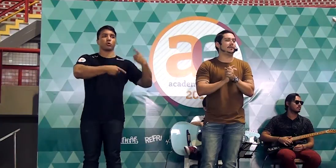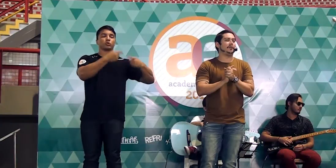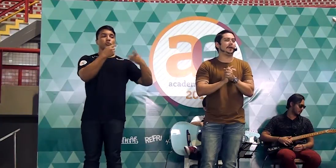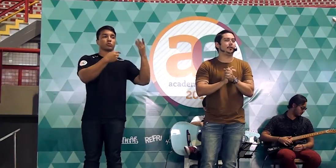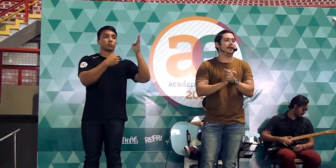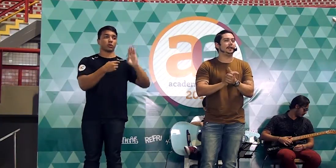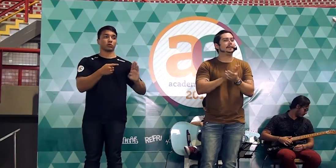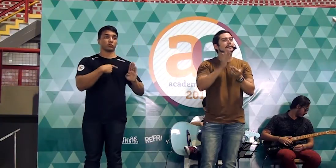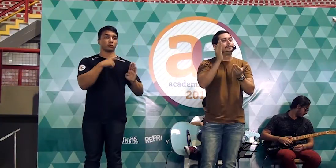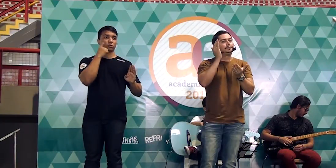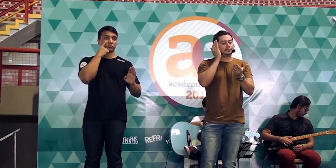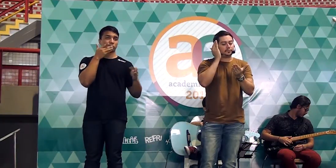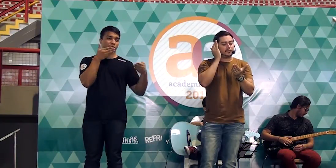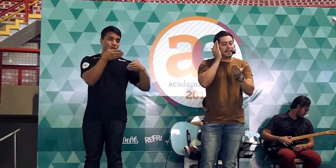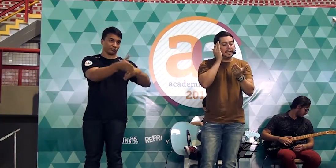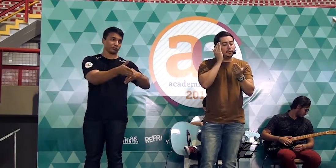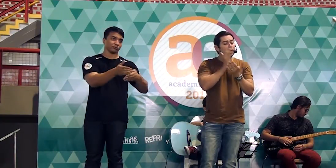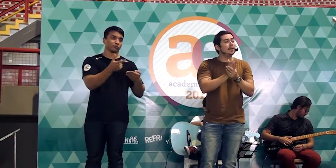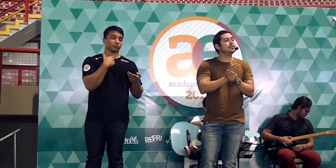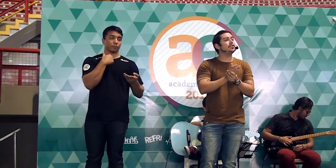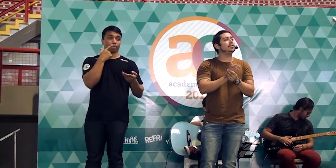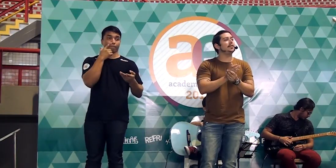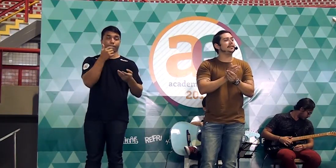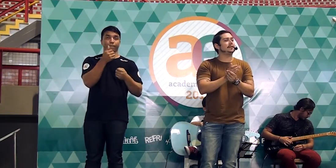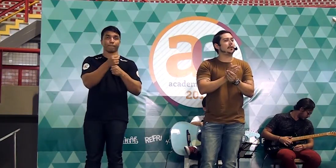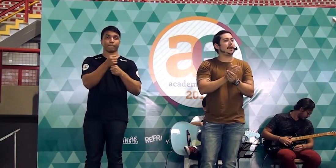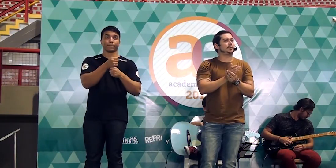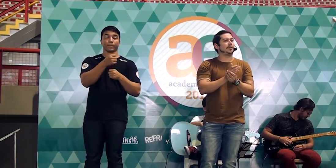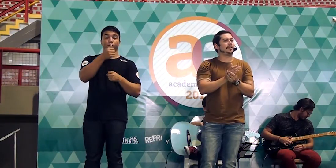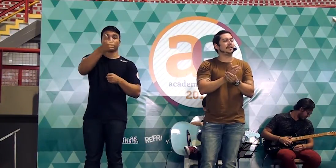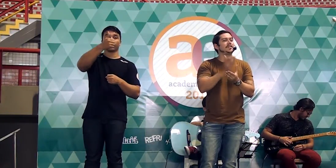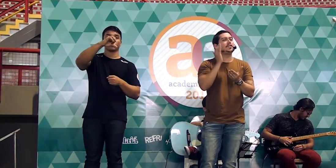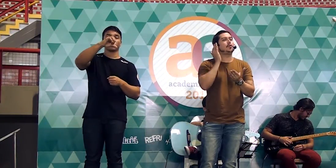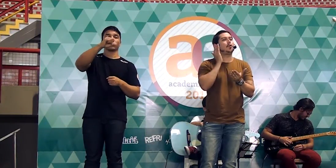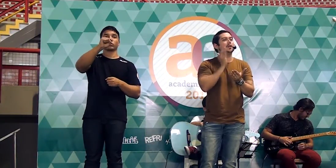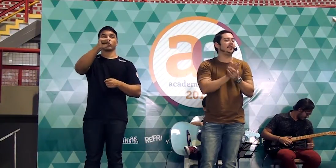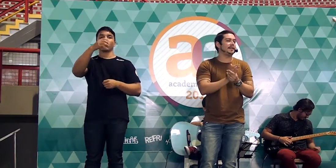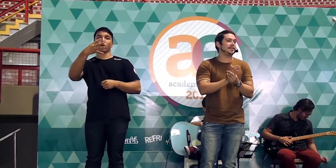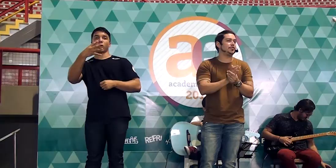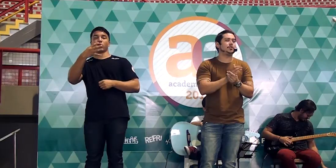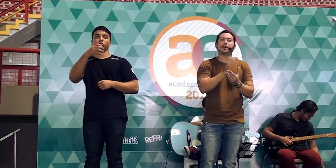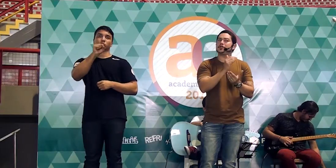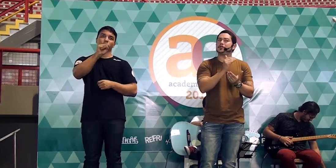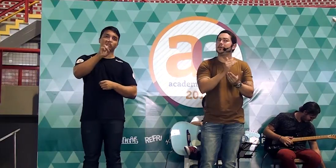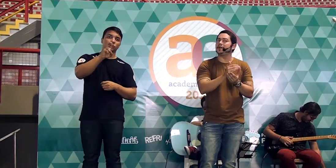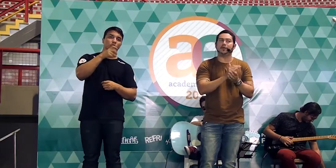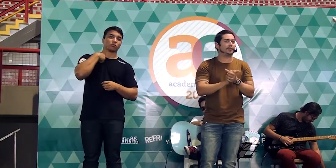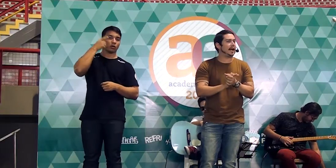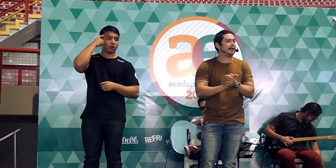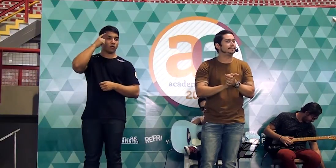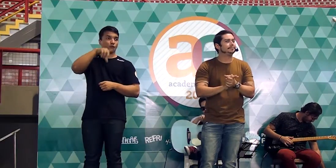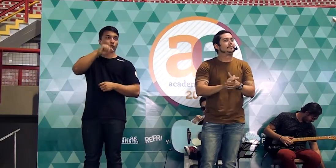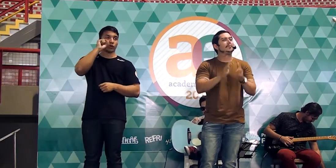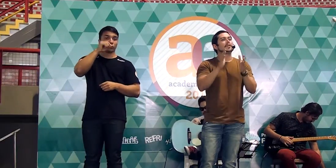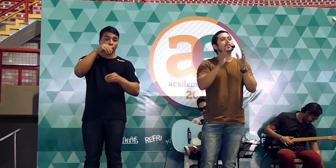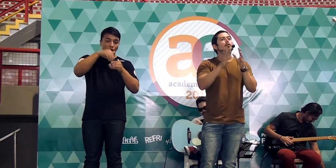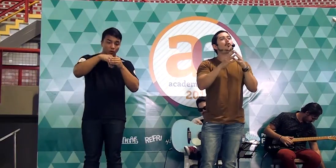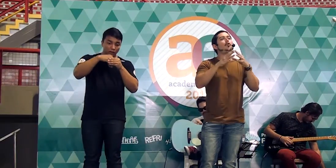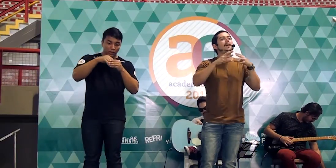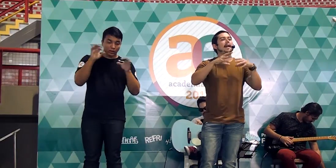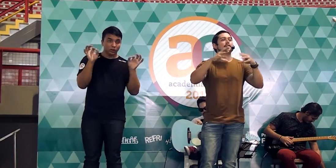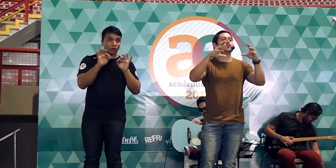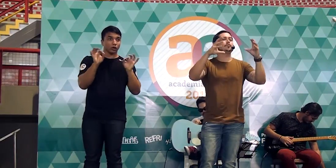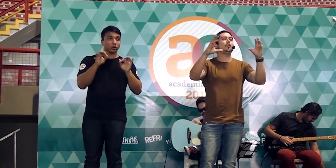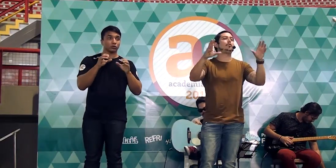brasileira envolvendo ele. E no ano de 84 para 85, quando foi decidido que a gente não ia votar,